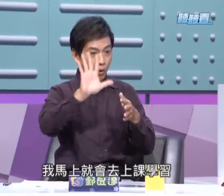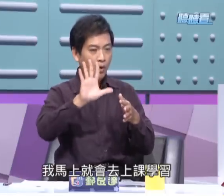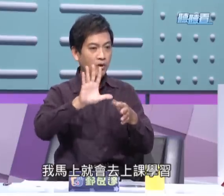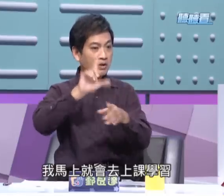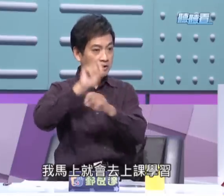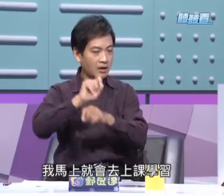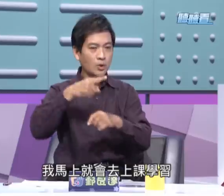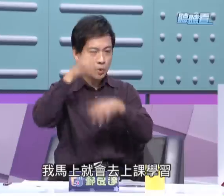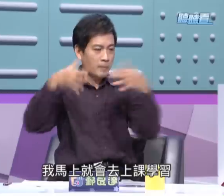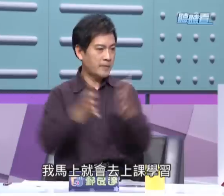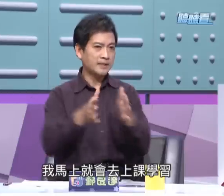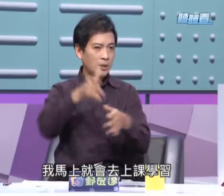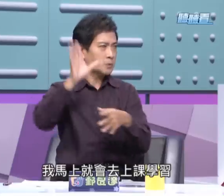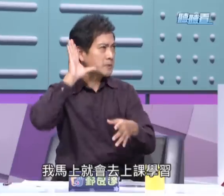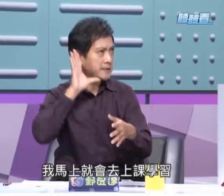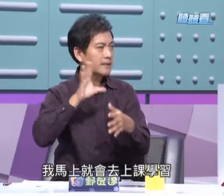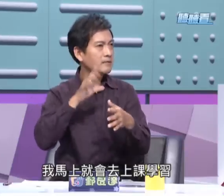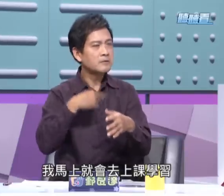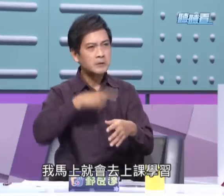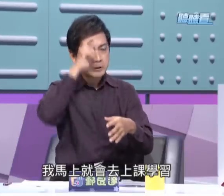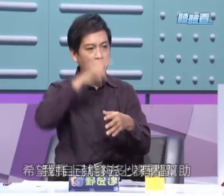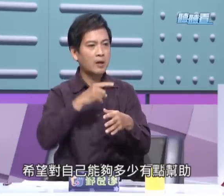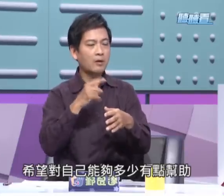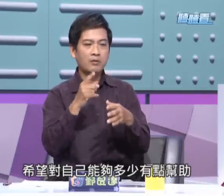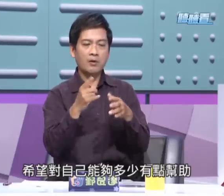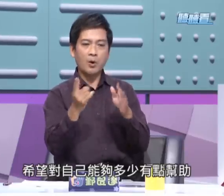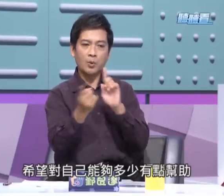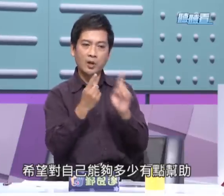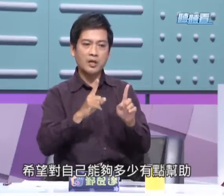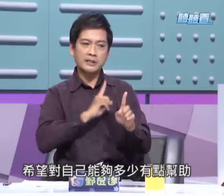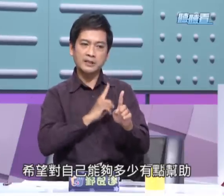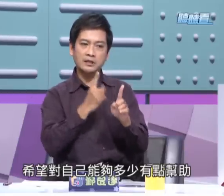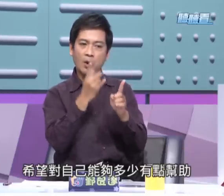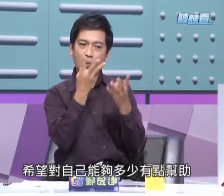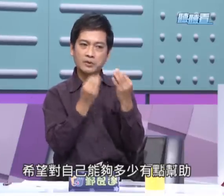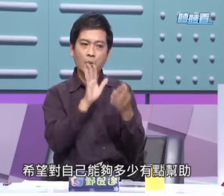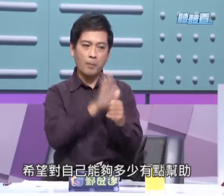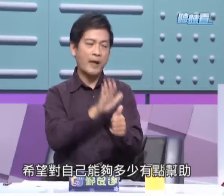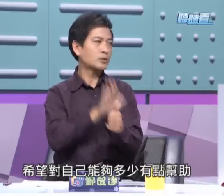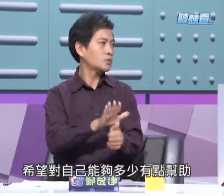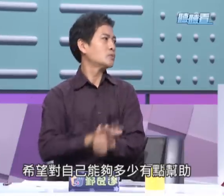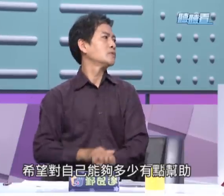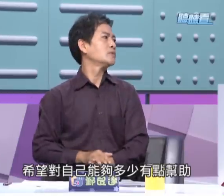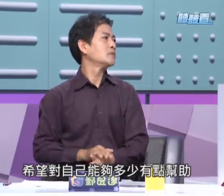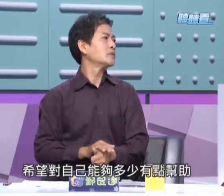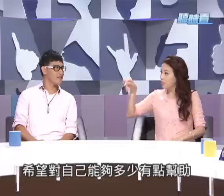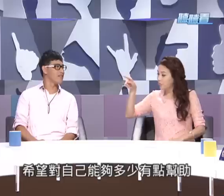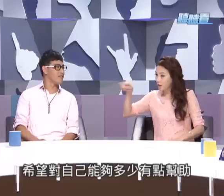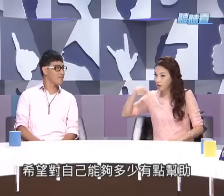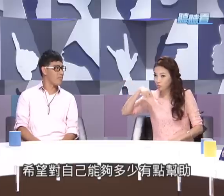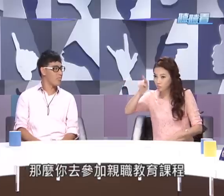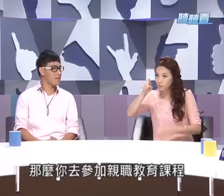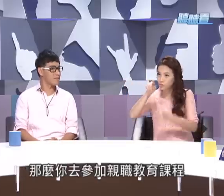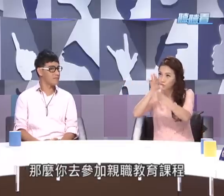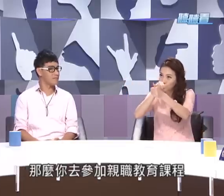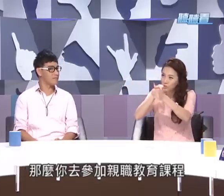马上就会去上课学习，希望对自己能够多少 有点帮助。 那么你去参